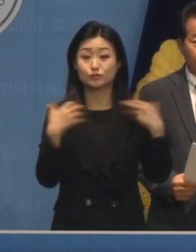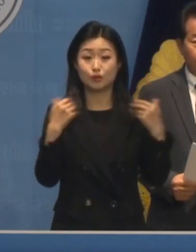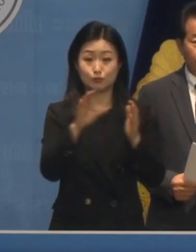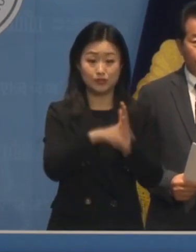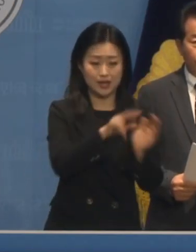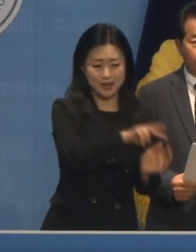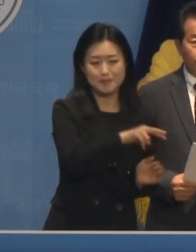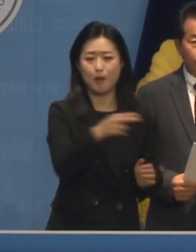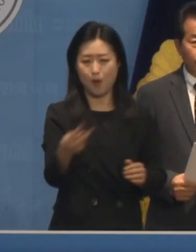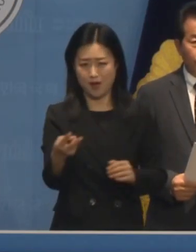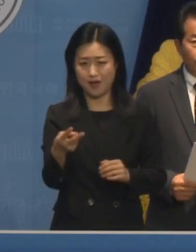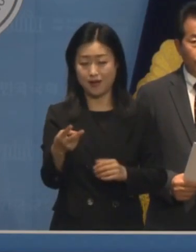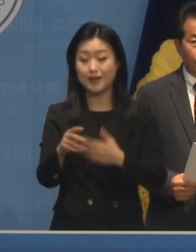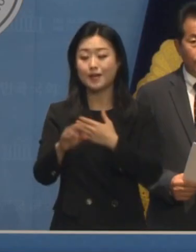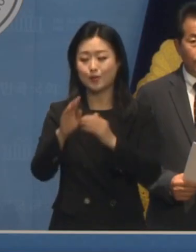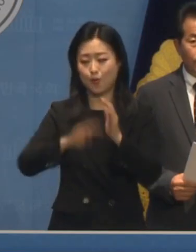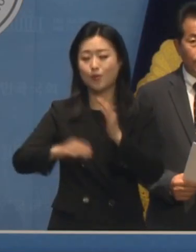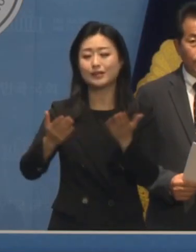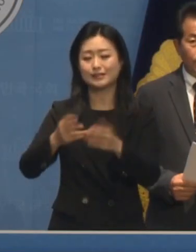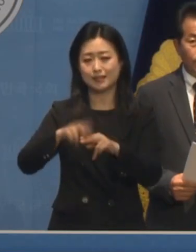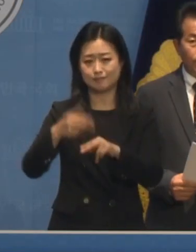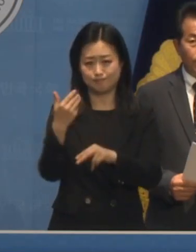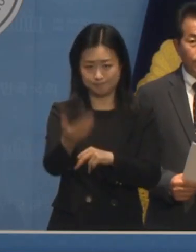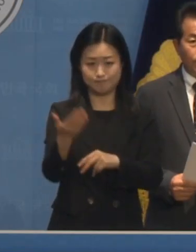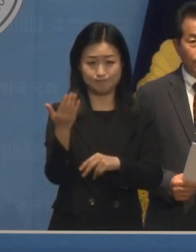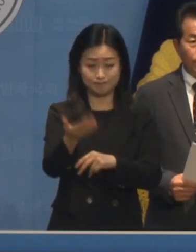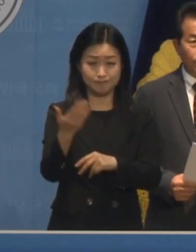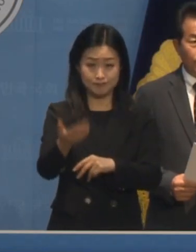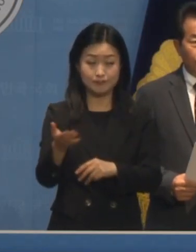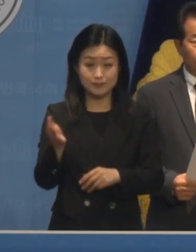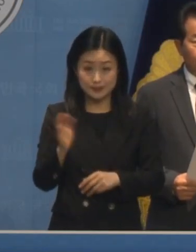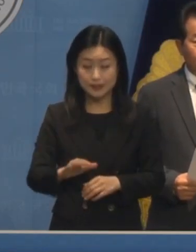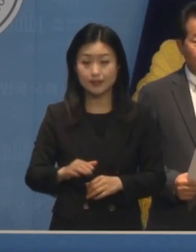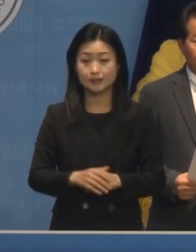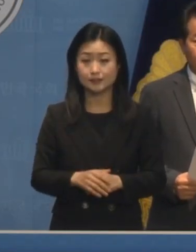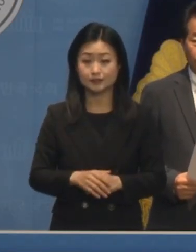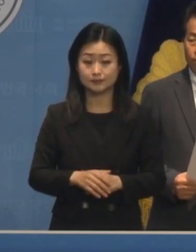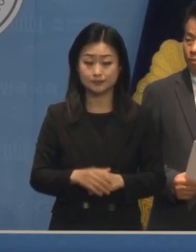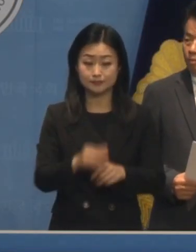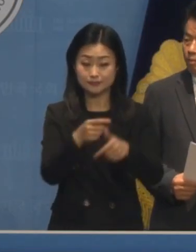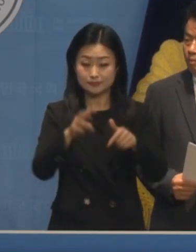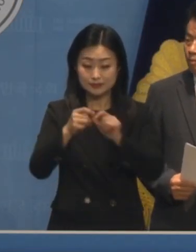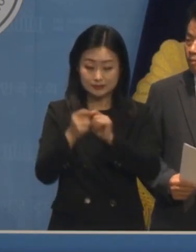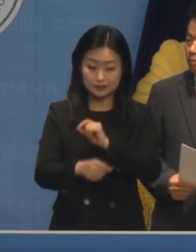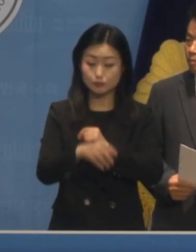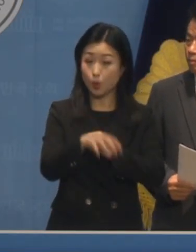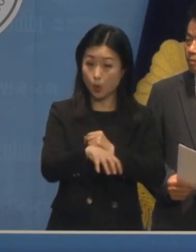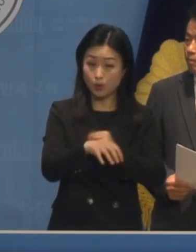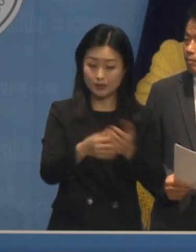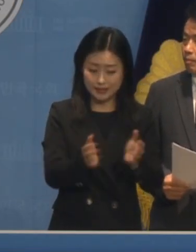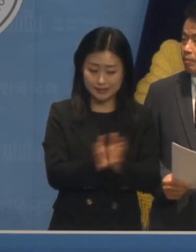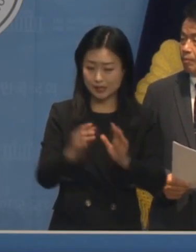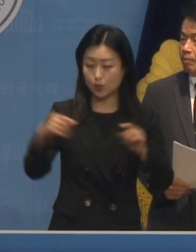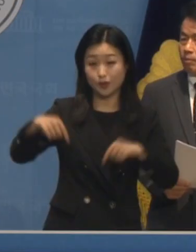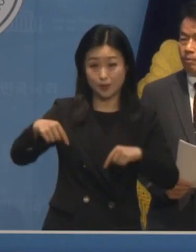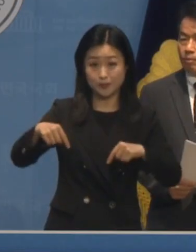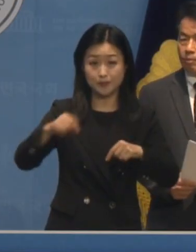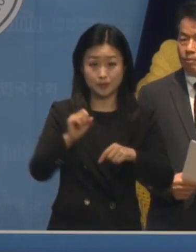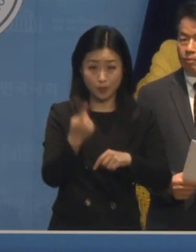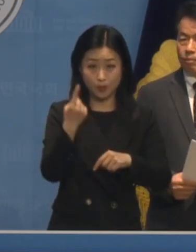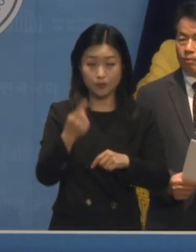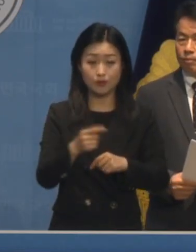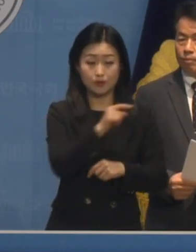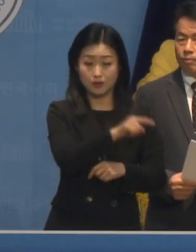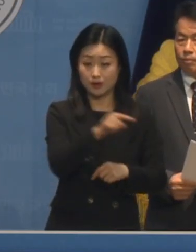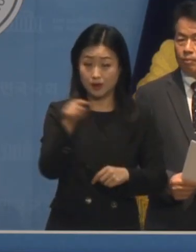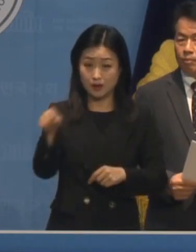되었지만 해마다 자회사 노동조합인 공공노조 인천공 지역 지부는 단체교섭을 통해 정규직과